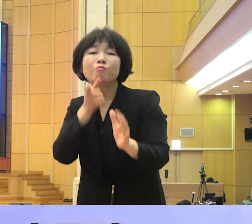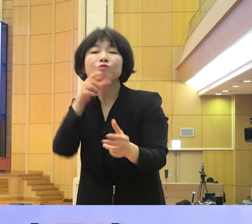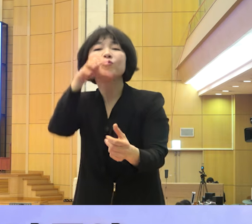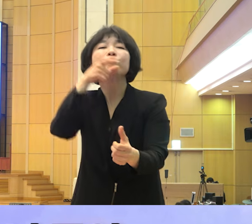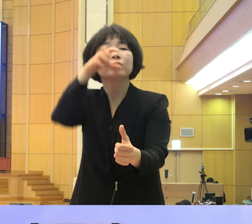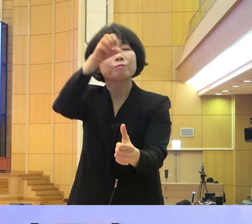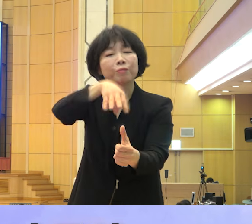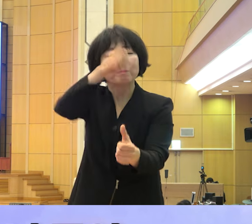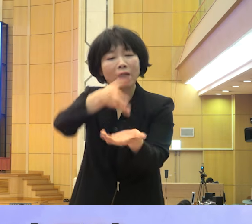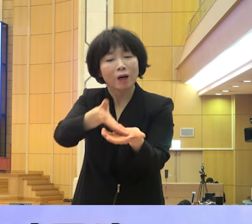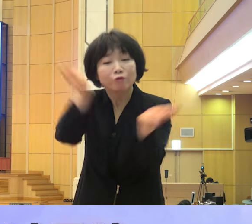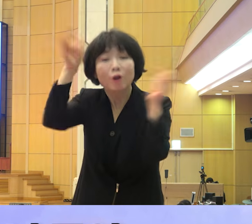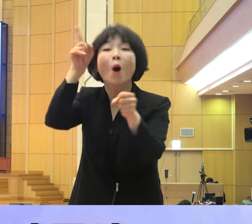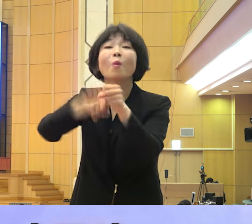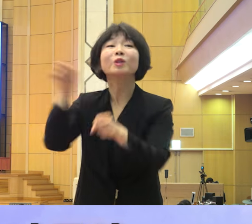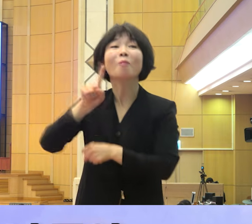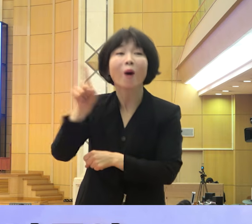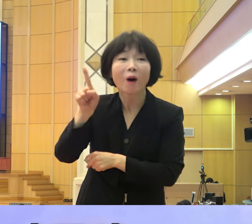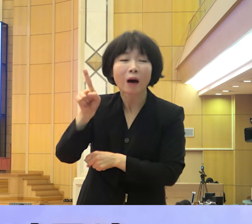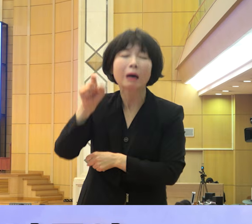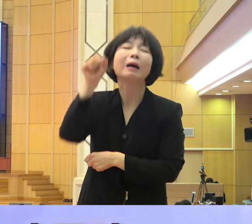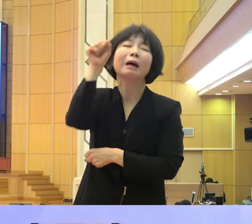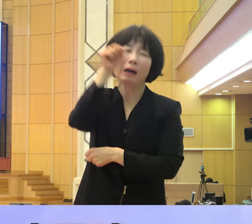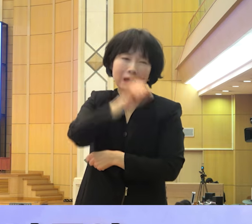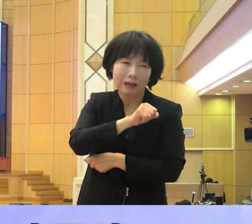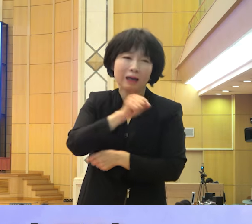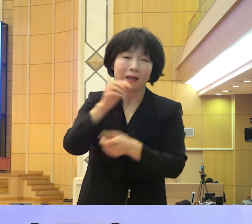베푸는 것은 그를